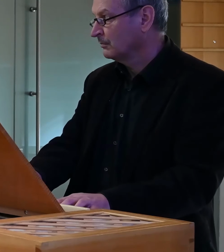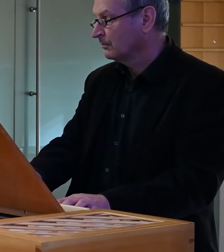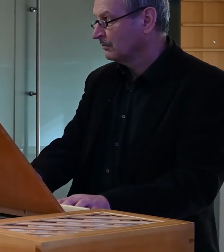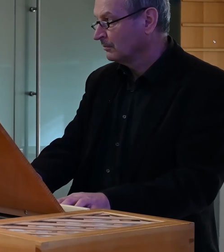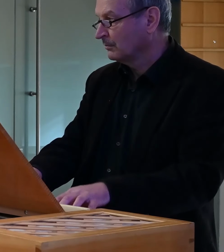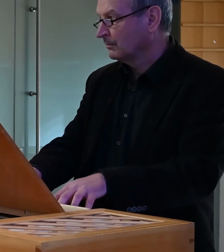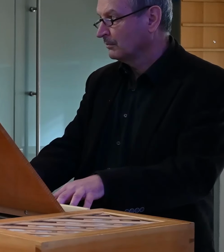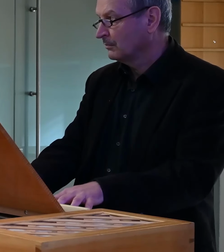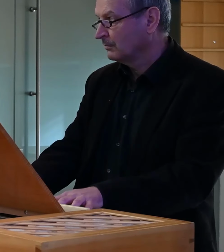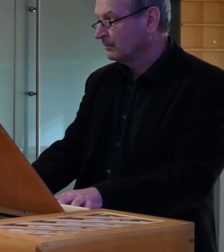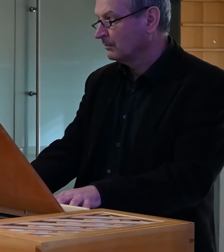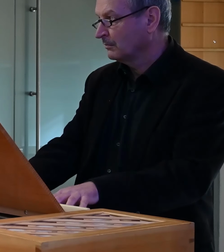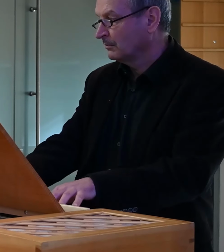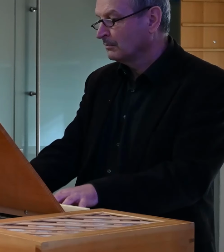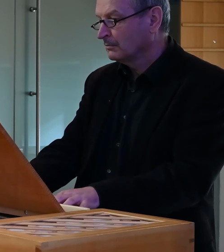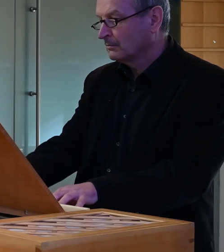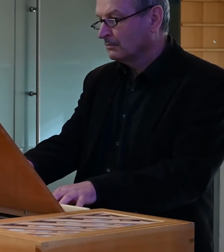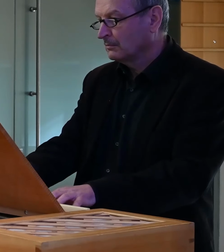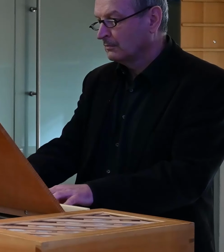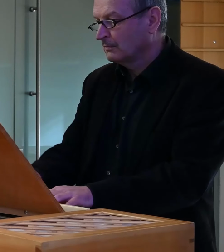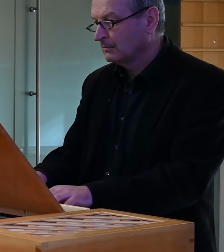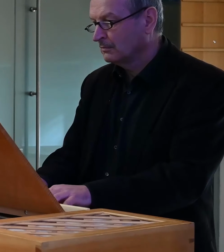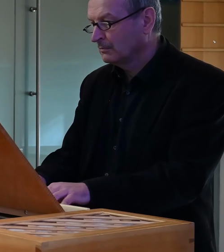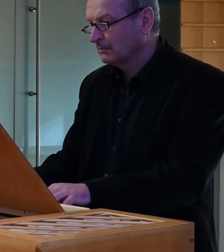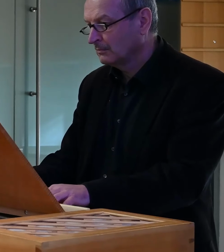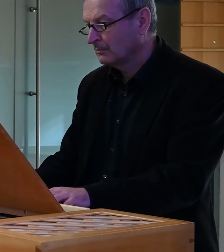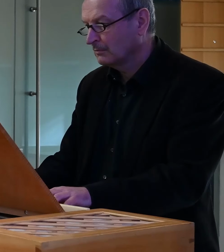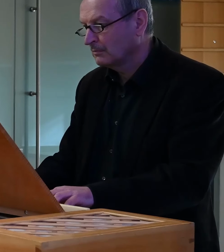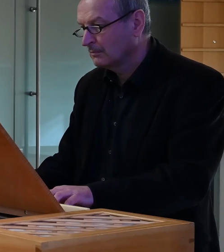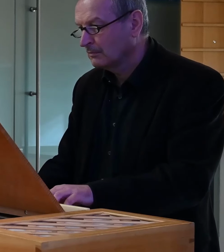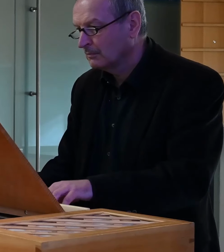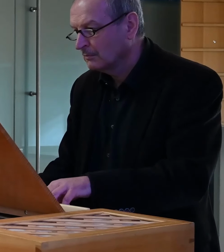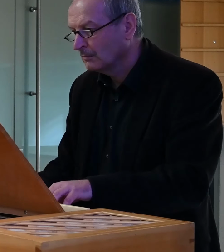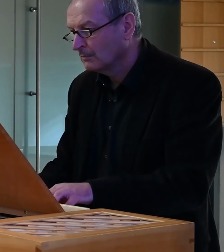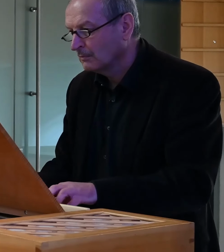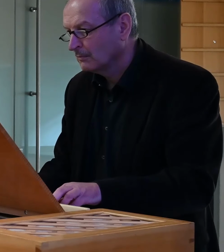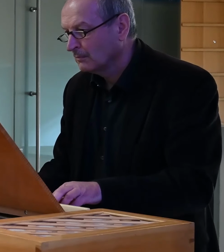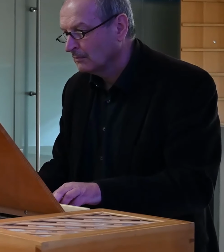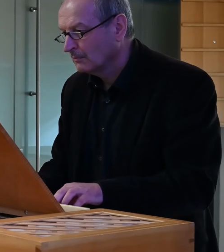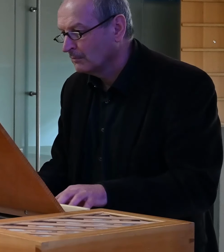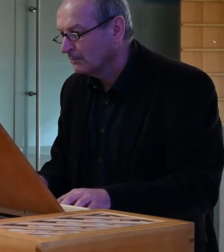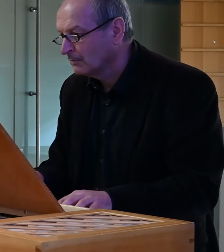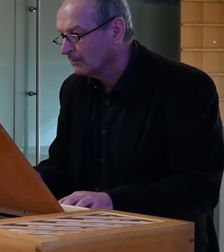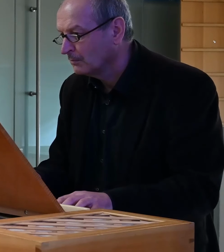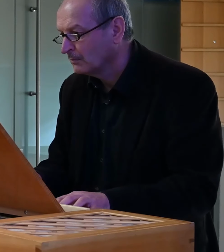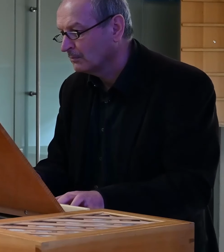Den Fürst dir hören.